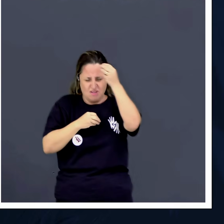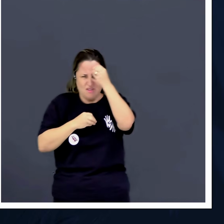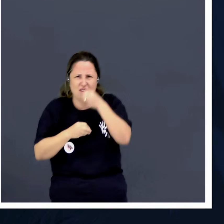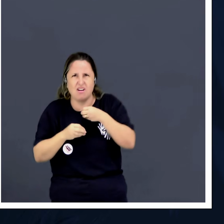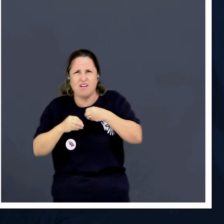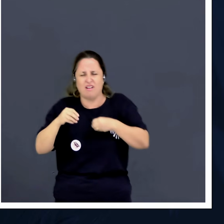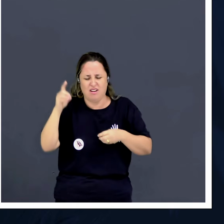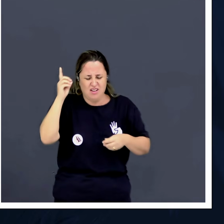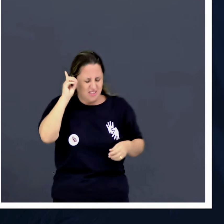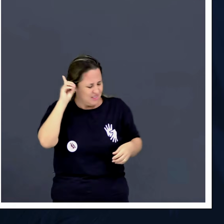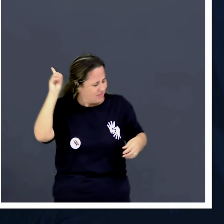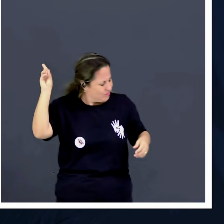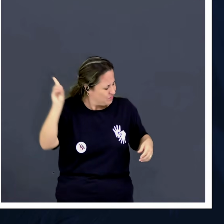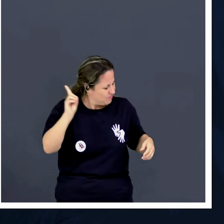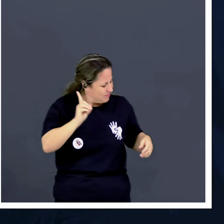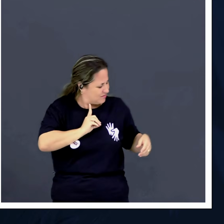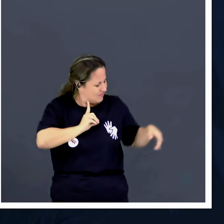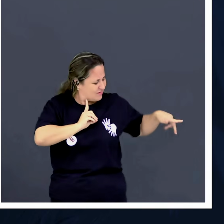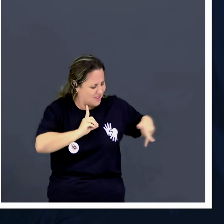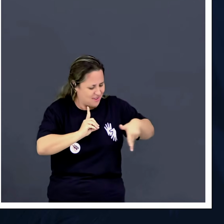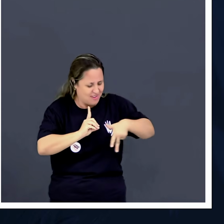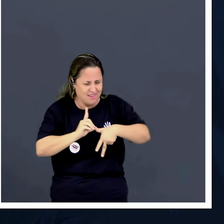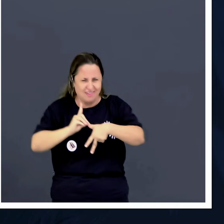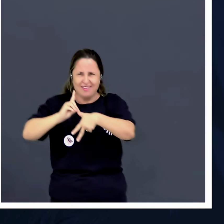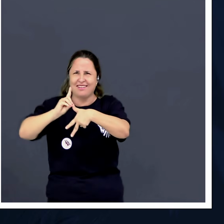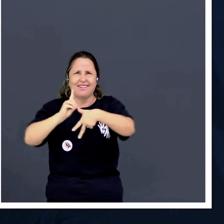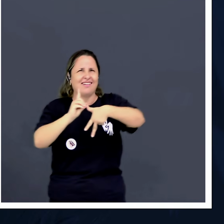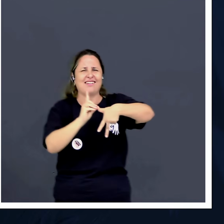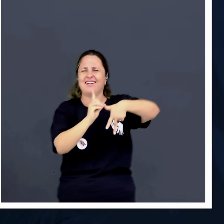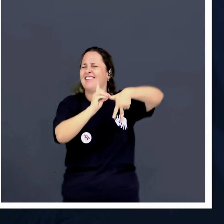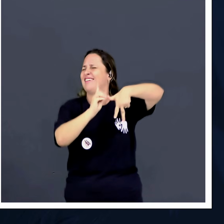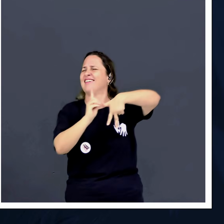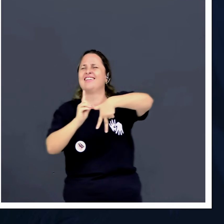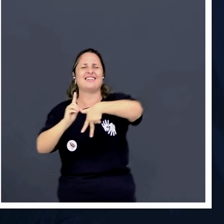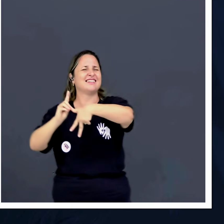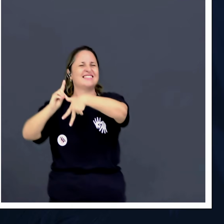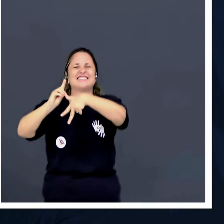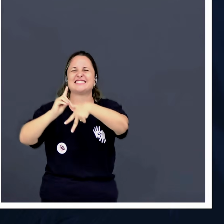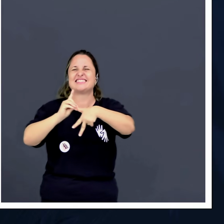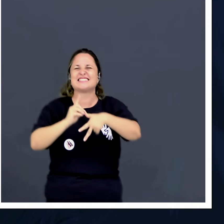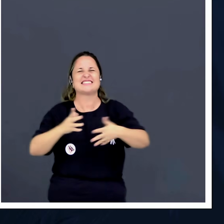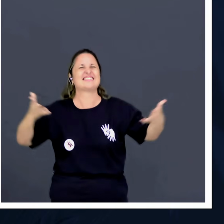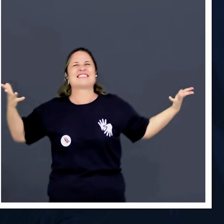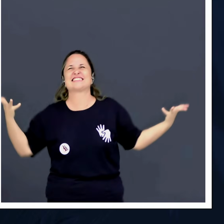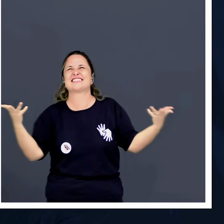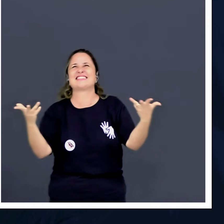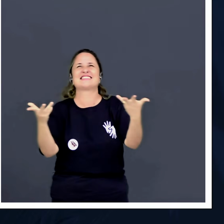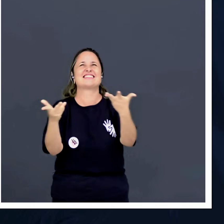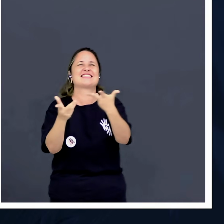Se estou fraco, me levanta, não me abandonará.